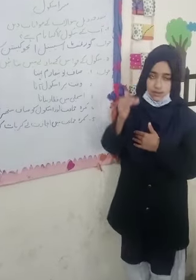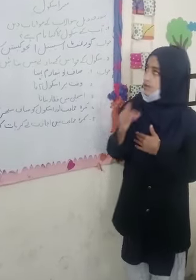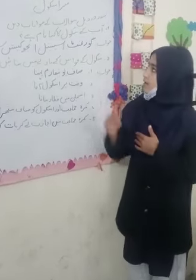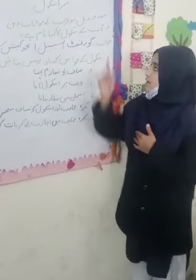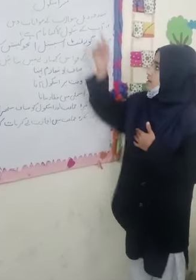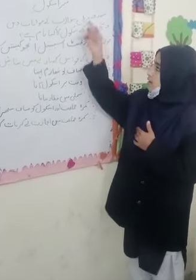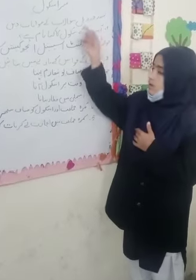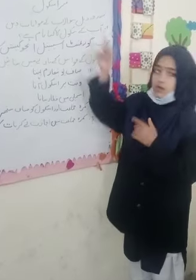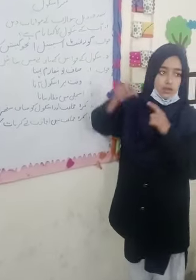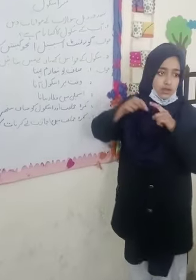मंदरजा ज़ैल